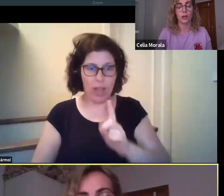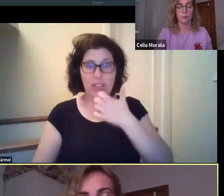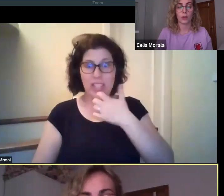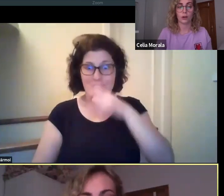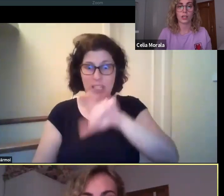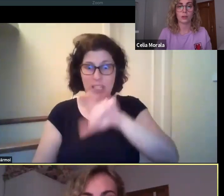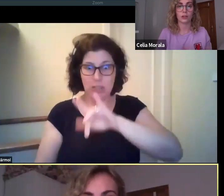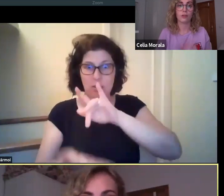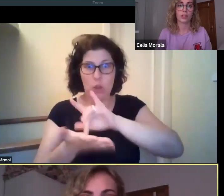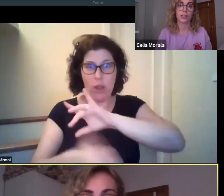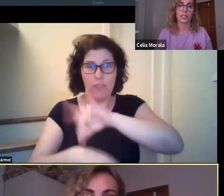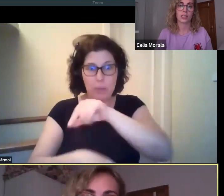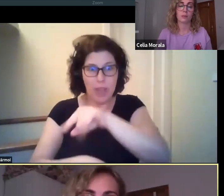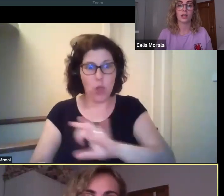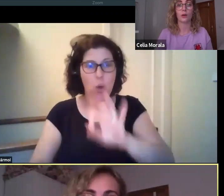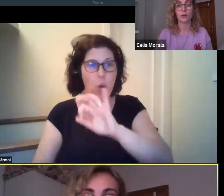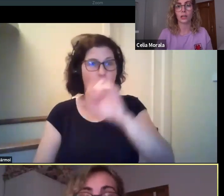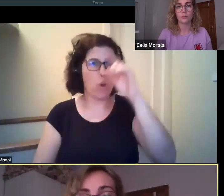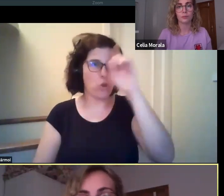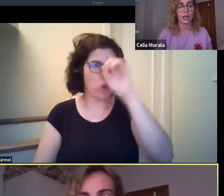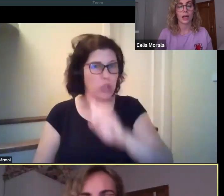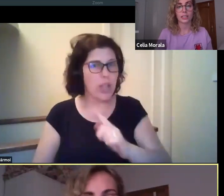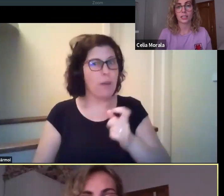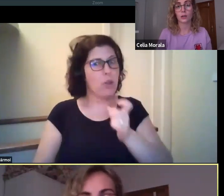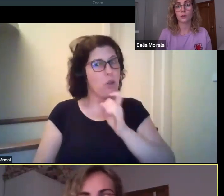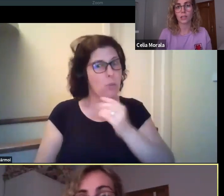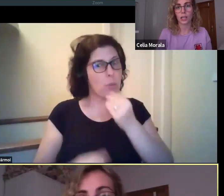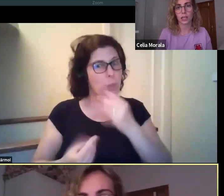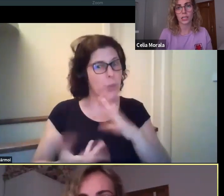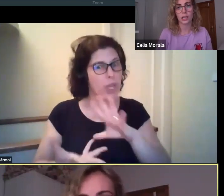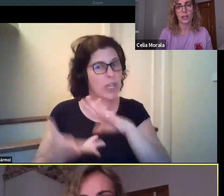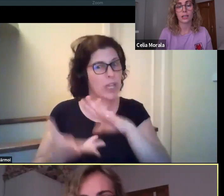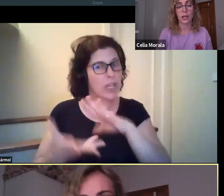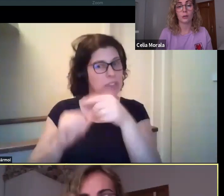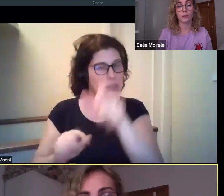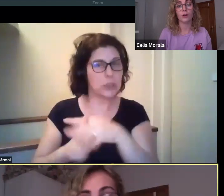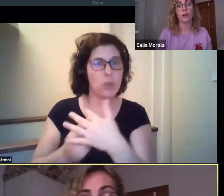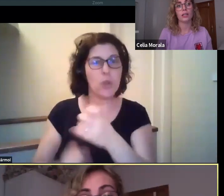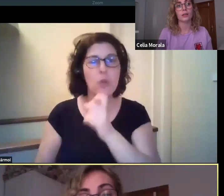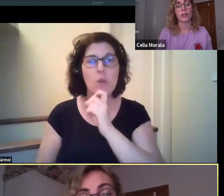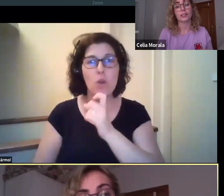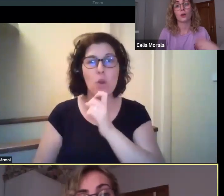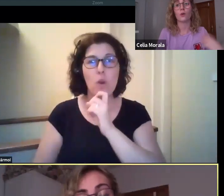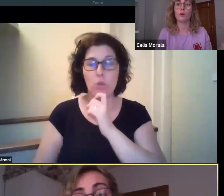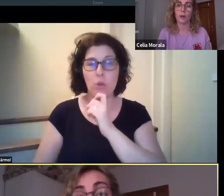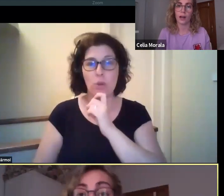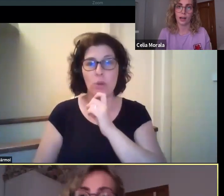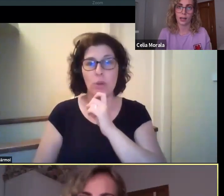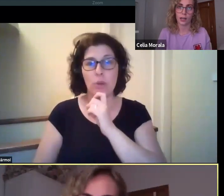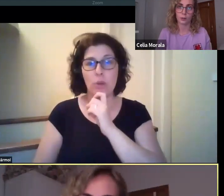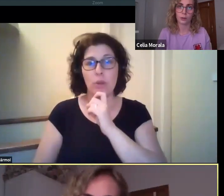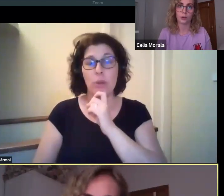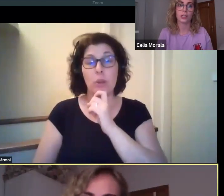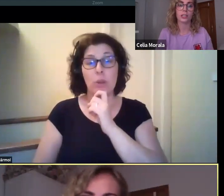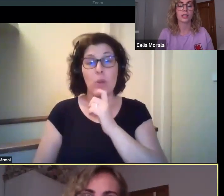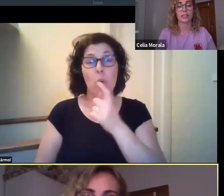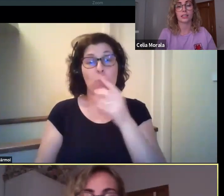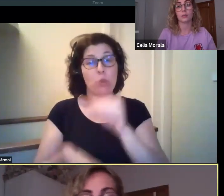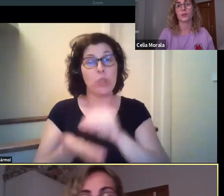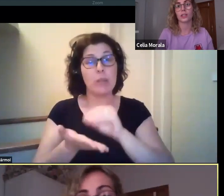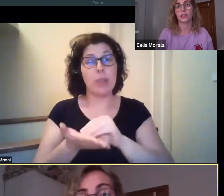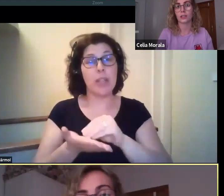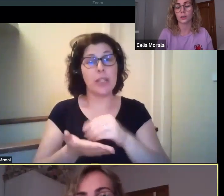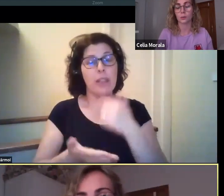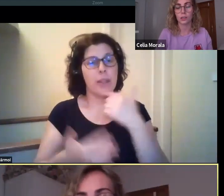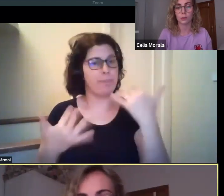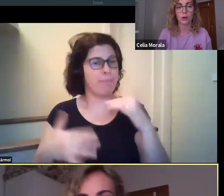sabiéndolo, pero no sabiendo enfrentarse demasiado bien a esas circunstancias del alumno, se culpa al alumno y se le tacha